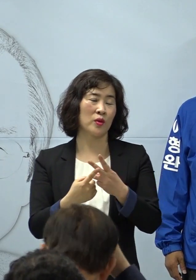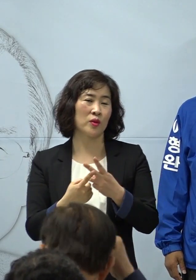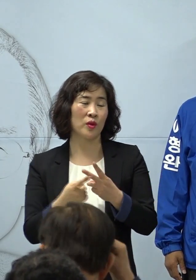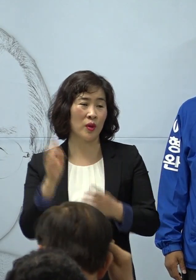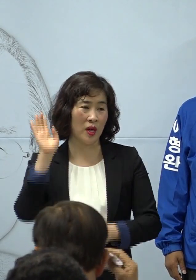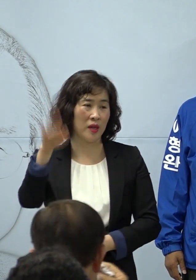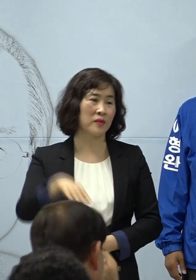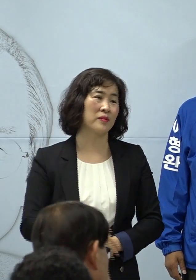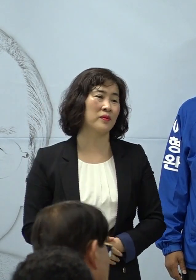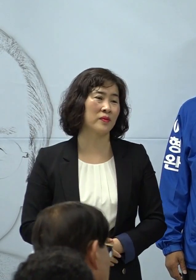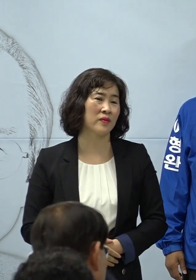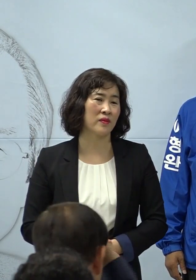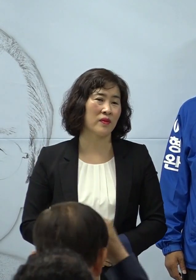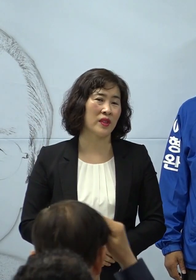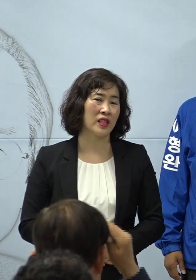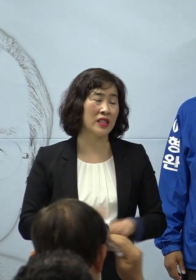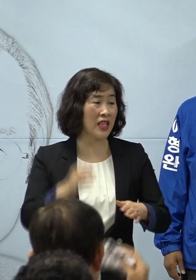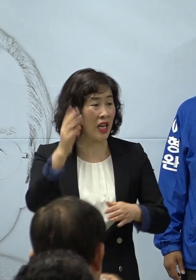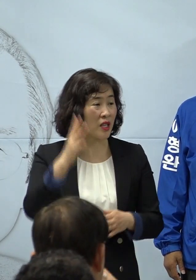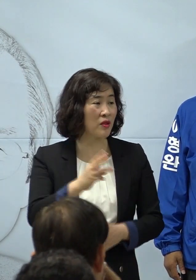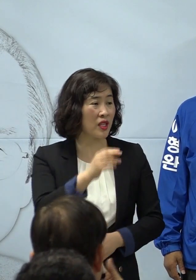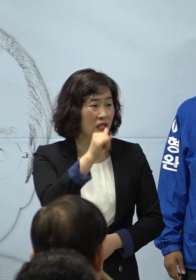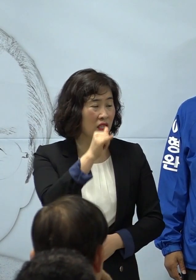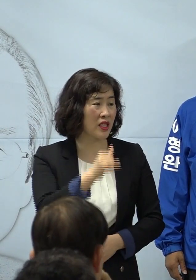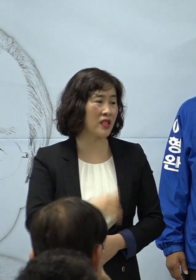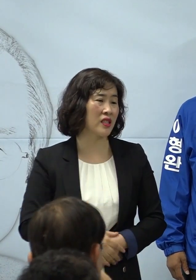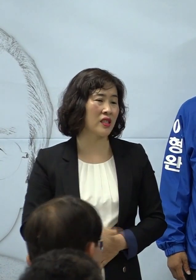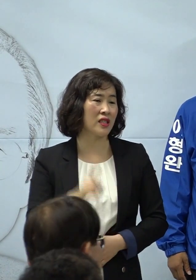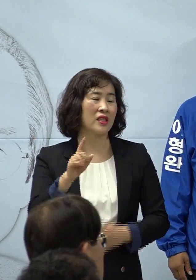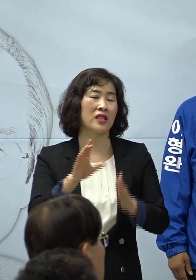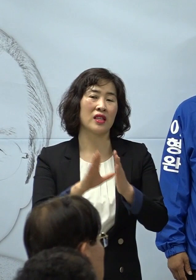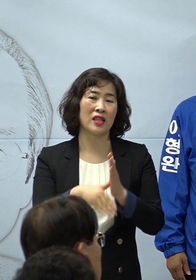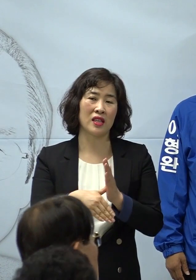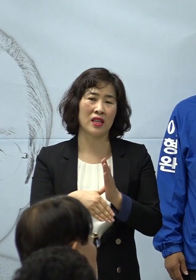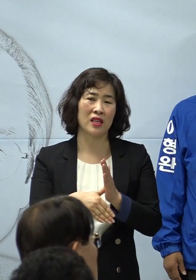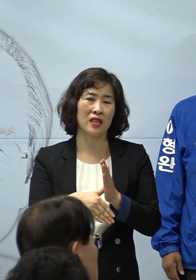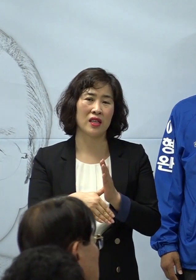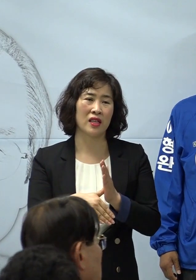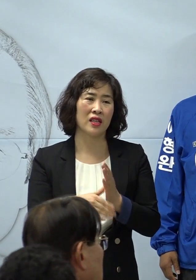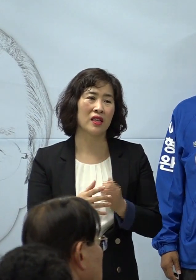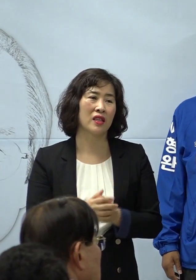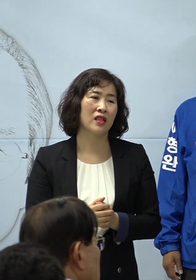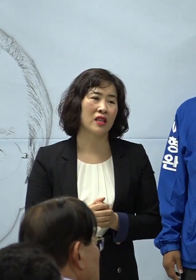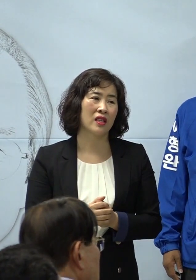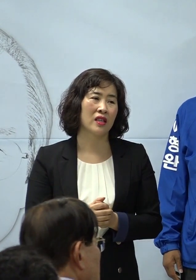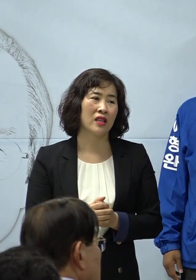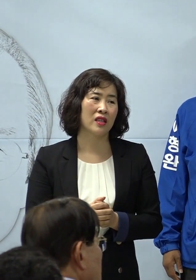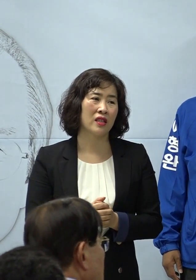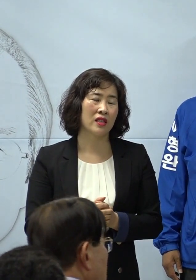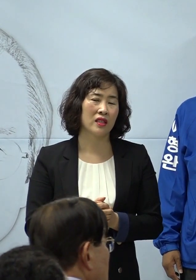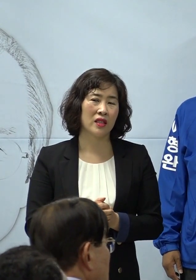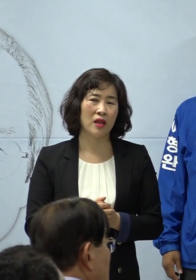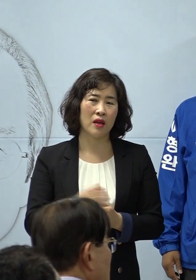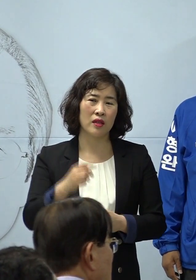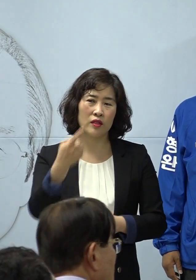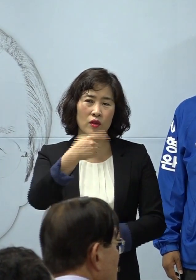출발합니다. 그 도청이라는 것이 지금 광주에 있는 겁니다. 그 당시는 타는 또 아직 자라 없어지지